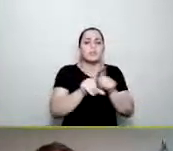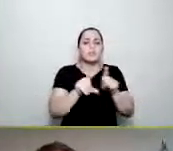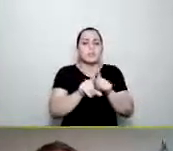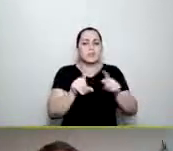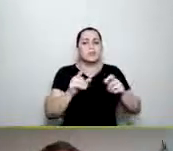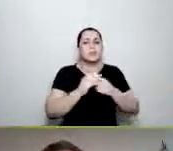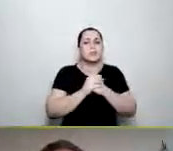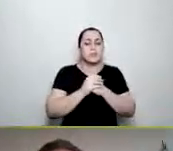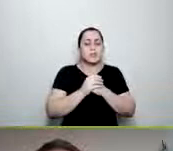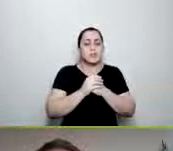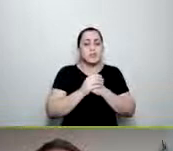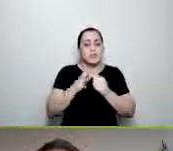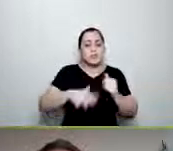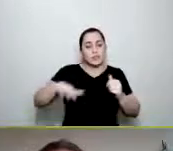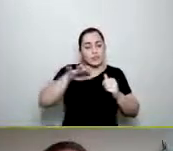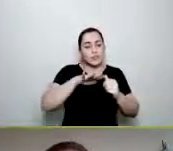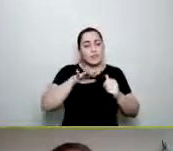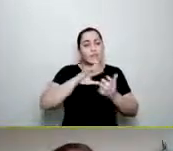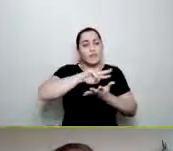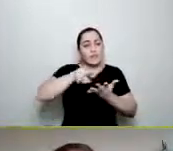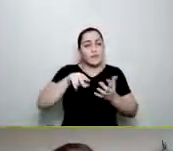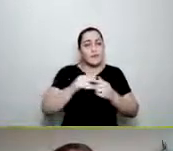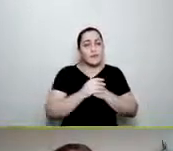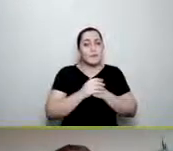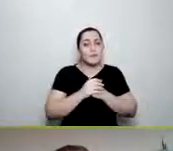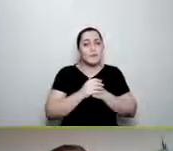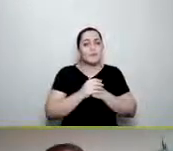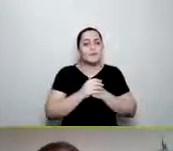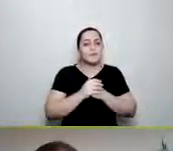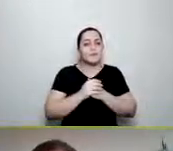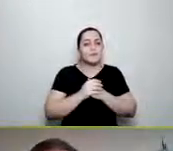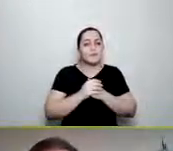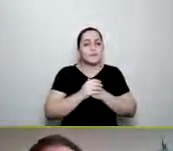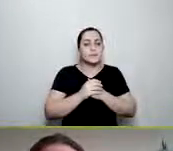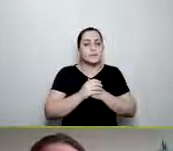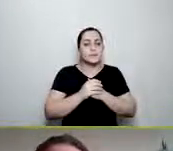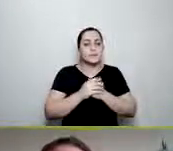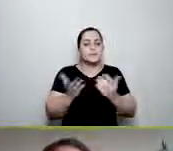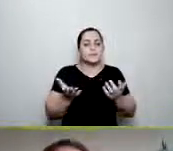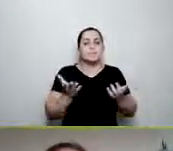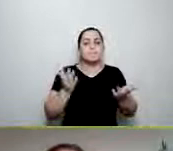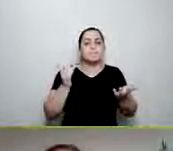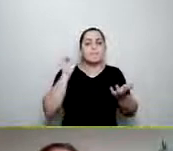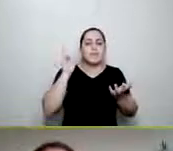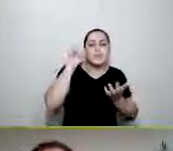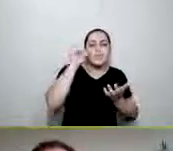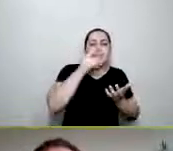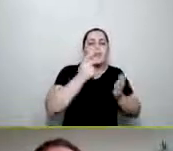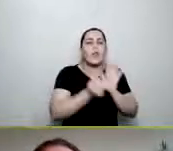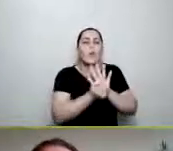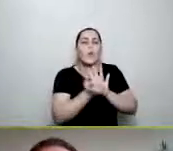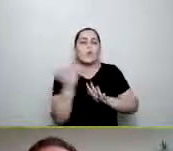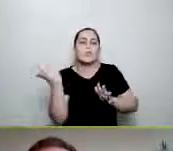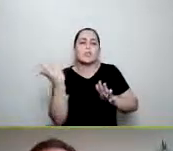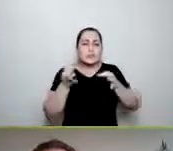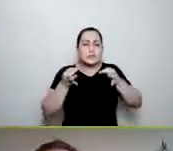zonas quentes da diversidade linguística no mundo. É difícil de dar o número exato das línguas por várias